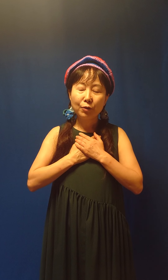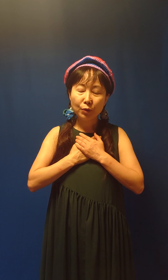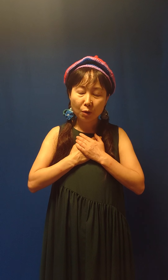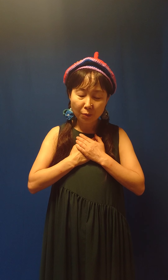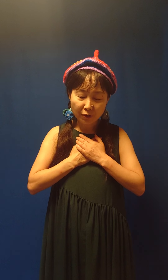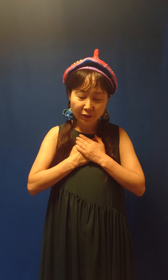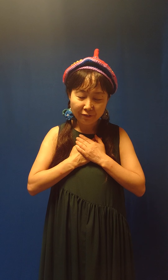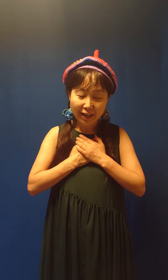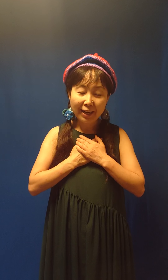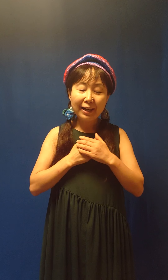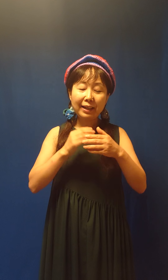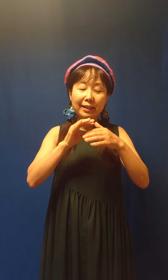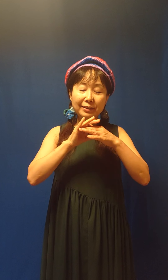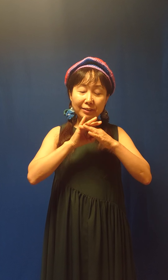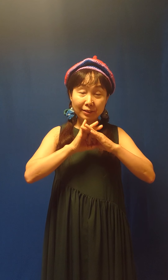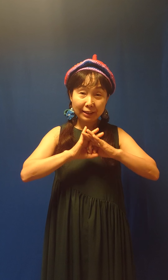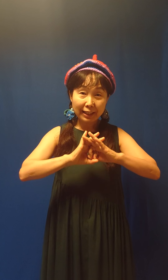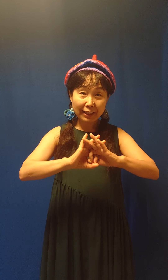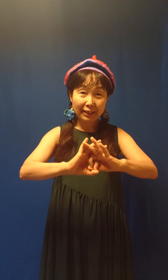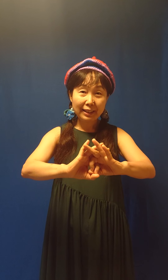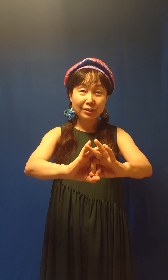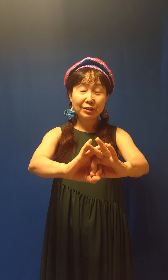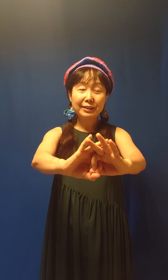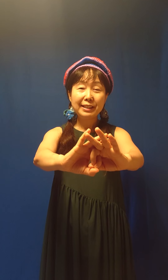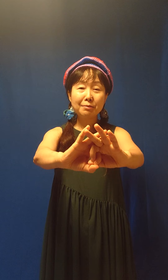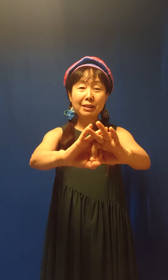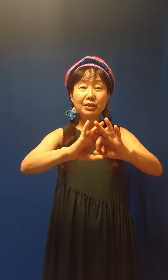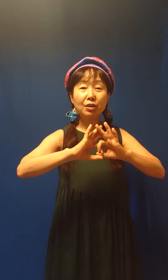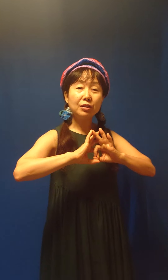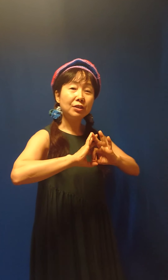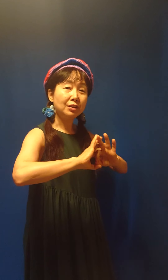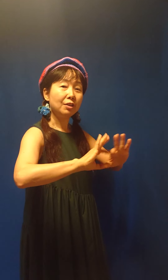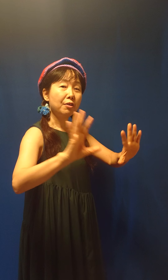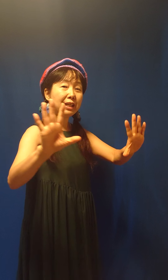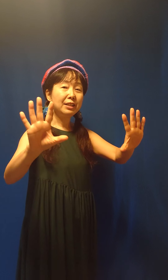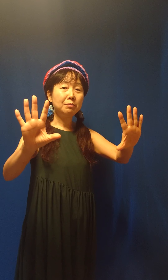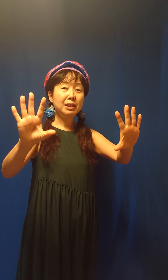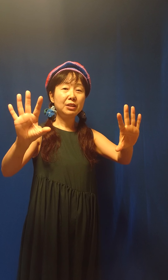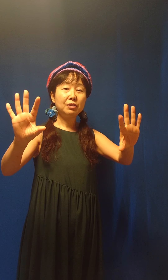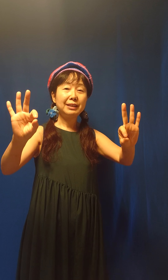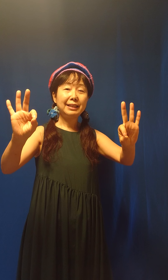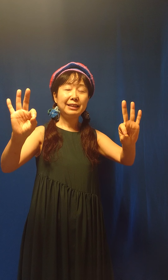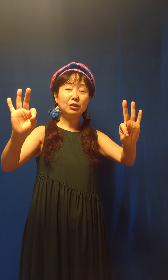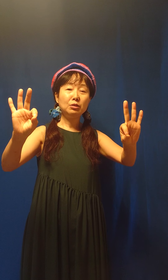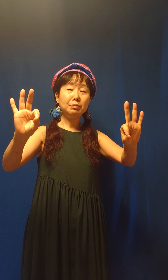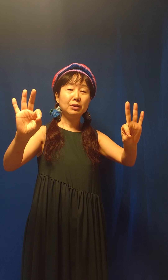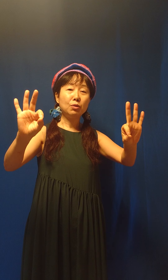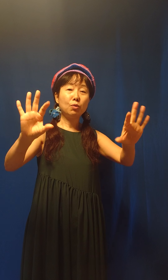この思いはつながって続いていきますよ。親指、人差し指をこ